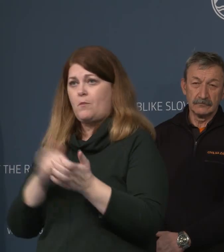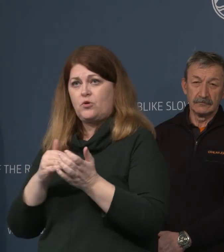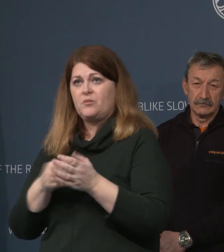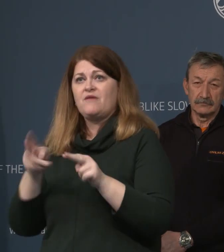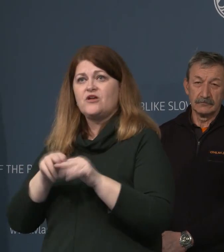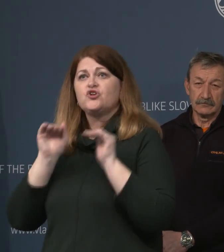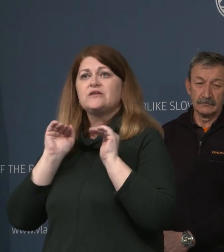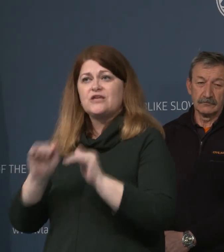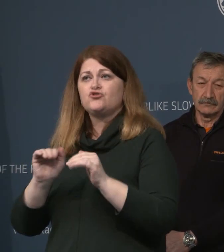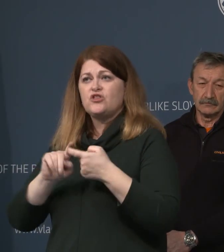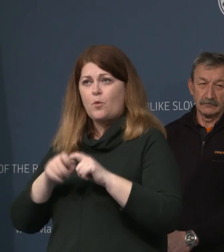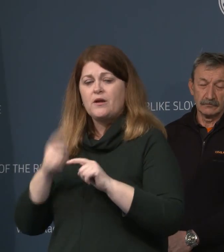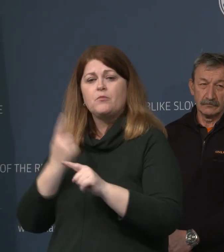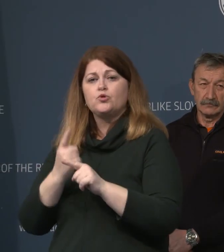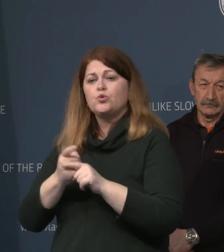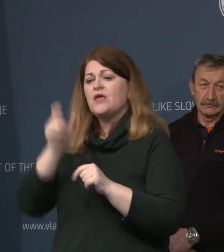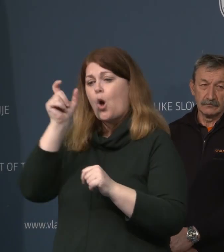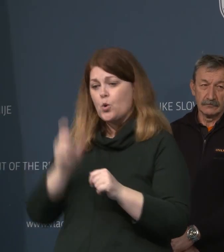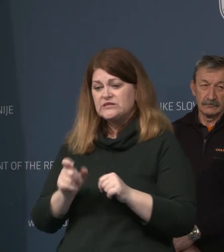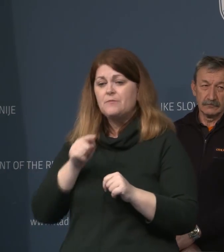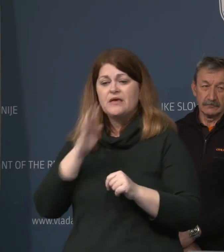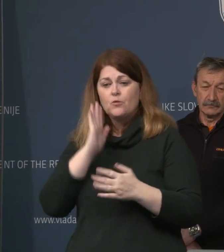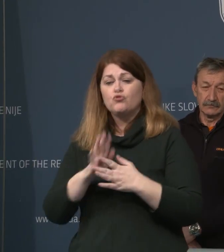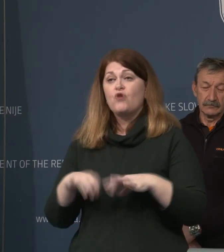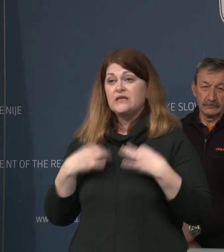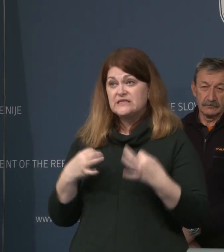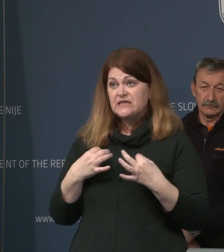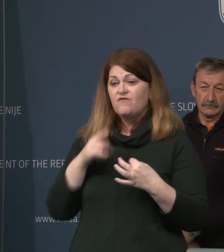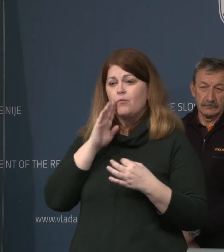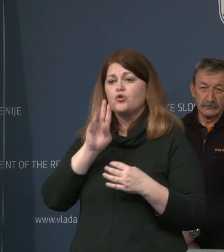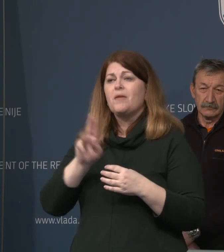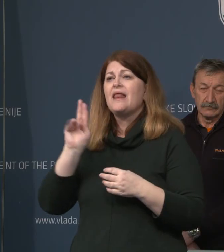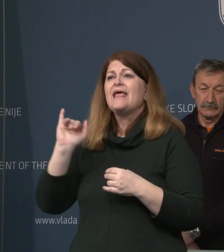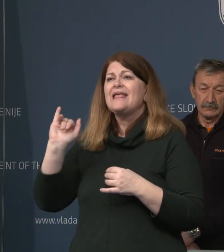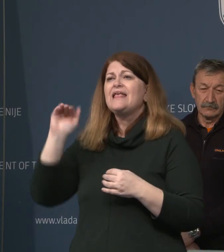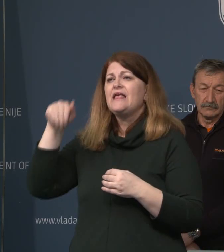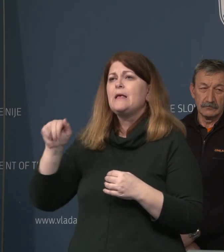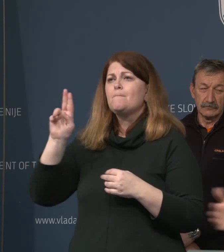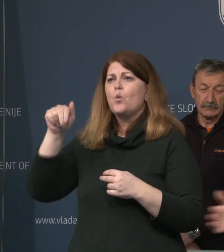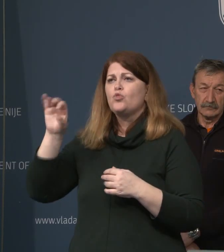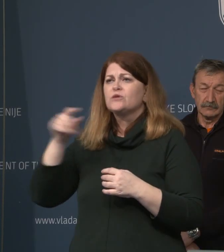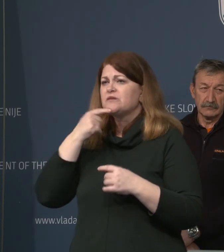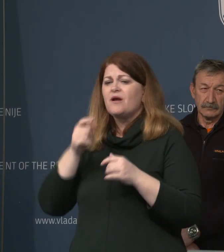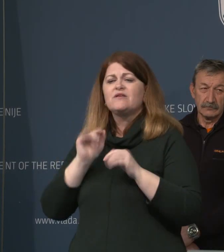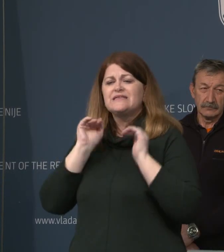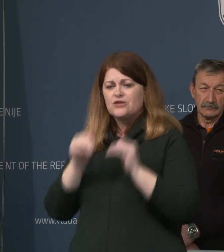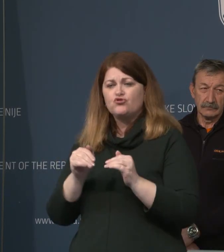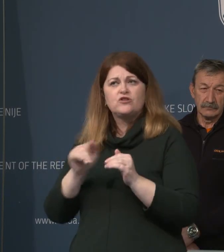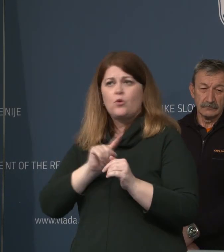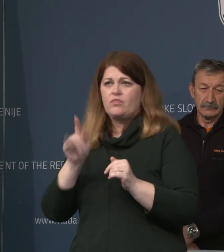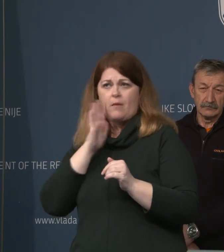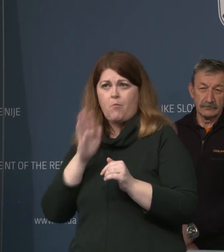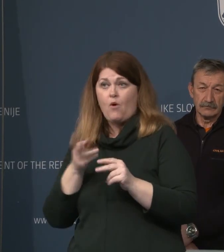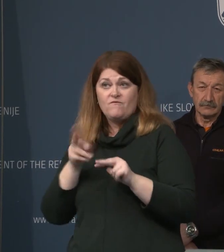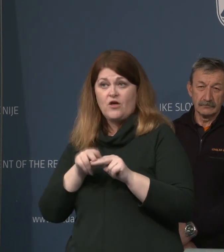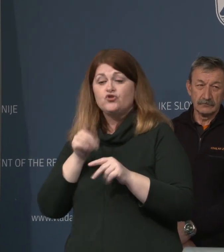potrebovali več zaščitne opreme in tudi osebe ne, ki bodo to prebolele, ker bo ustvarila imunost. Tako da v nadaljevanju zelo pozno se bo zgodilo,